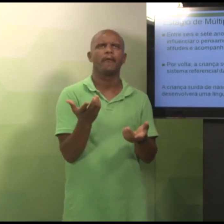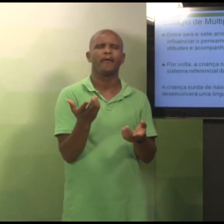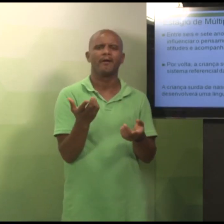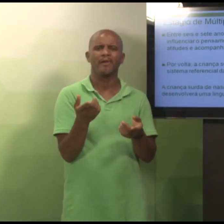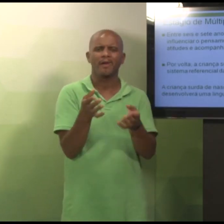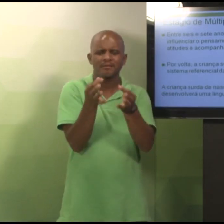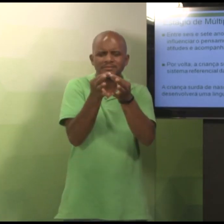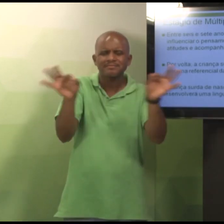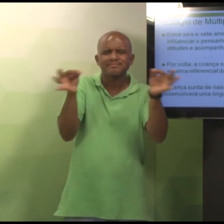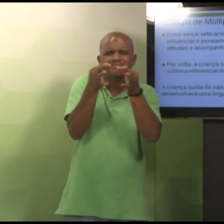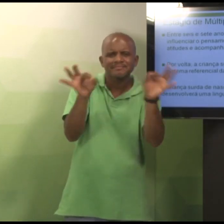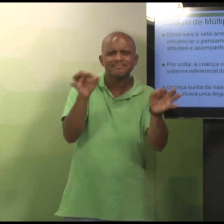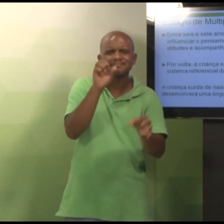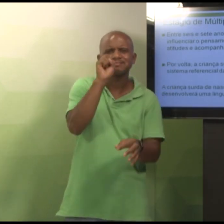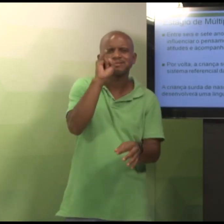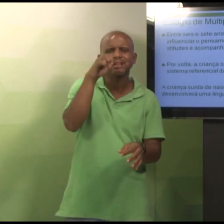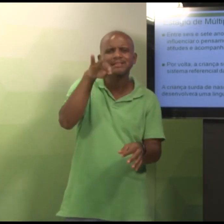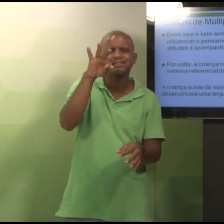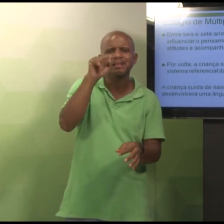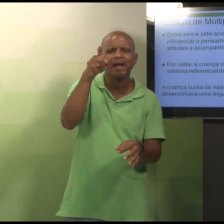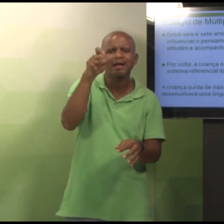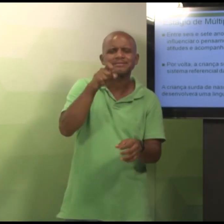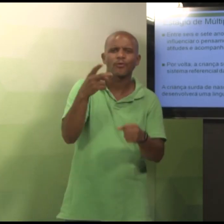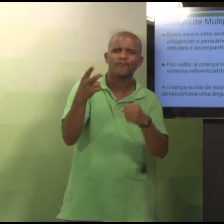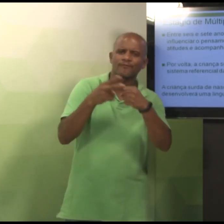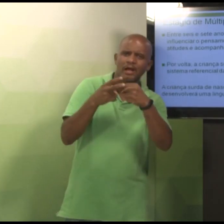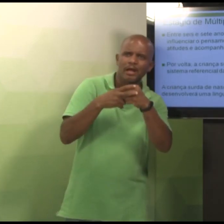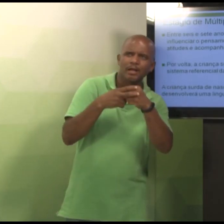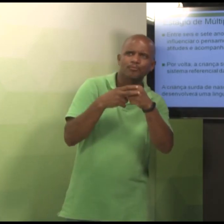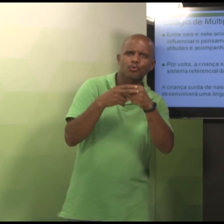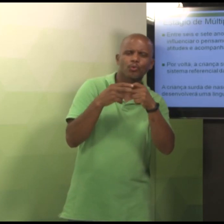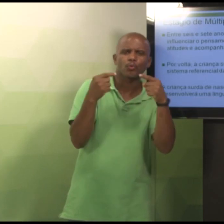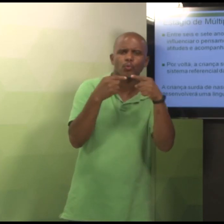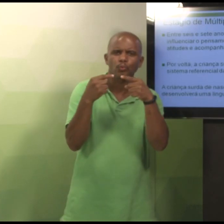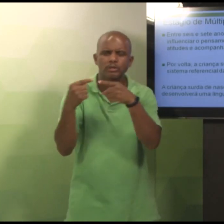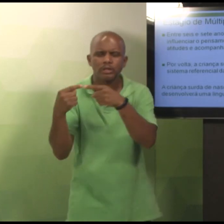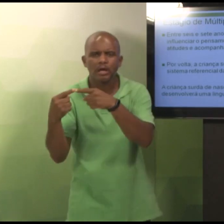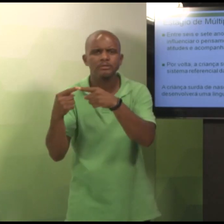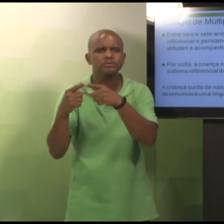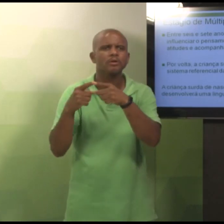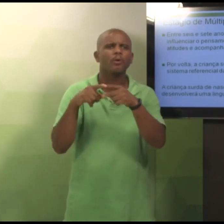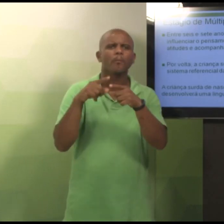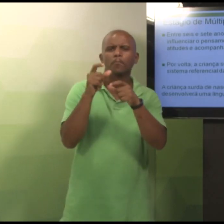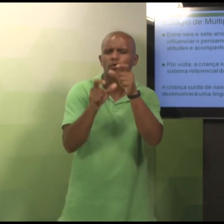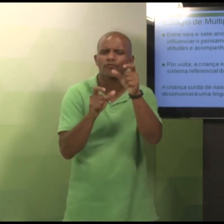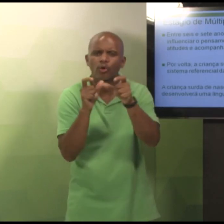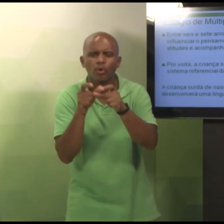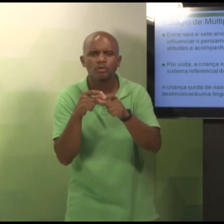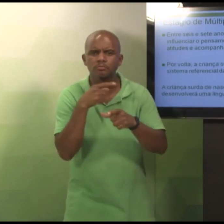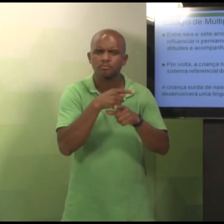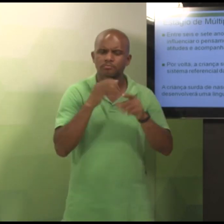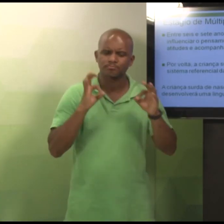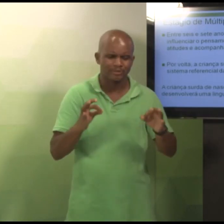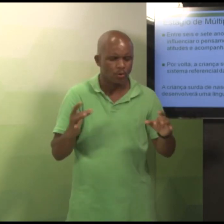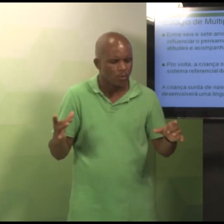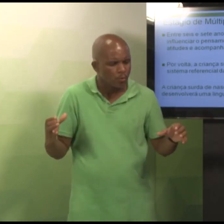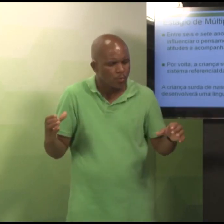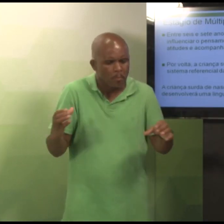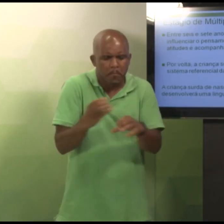comunicar. Com relação à sintaxe, verbo, concordância,